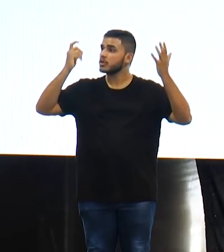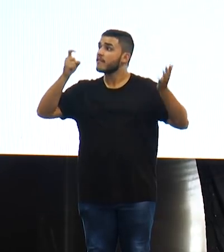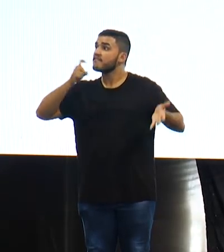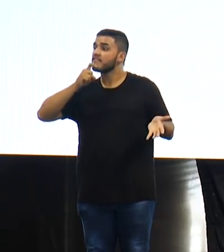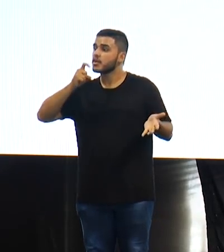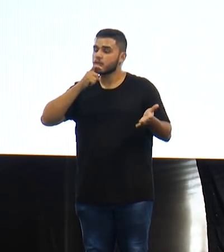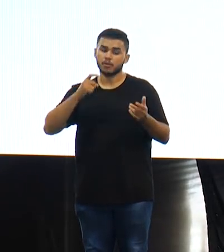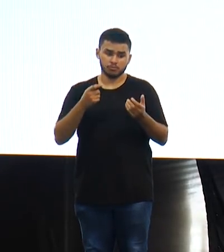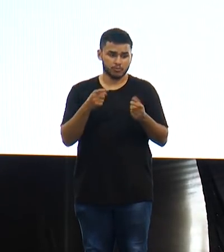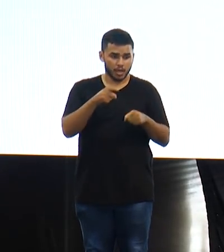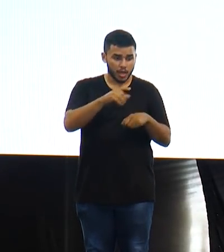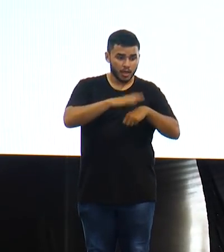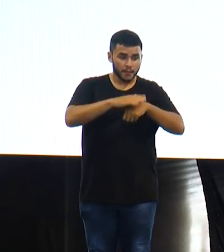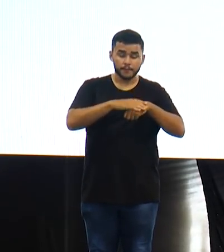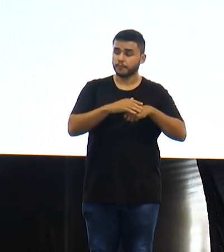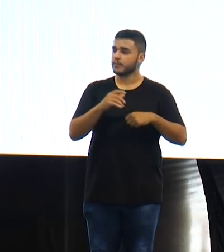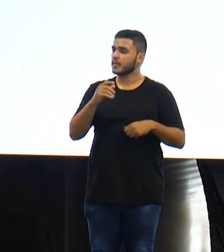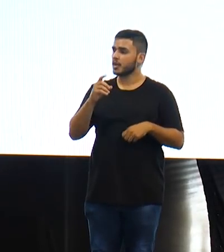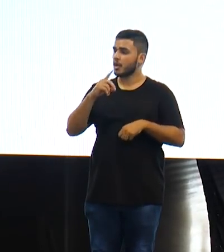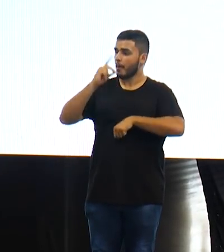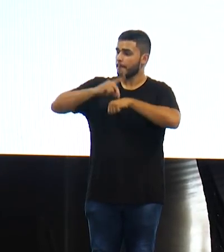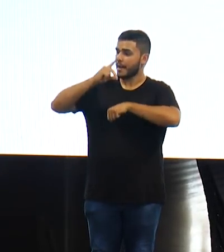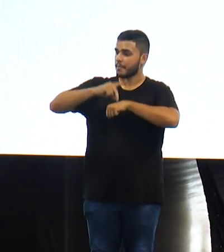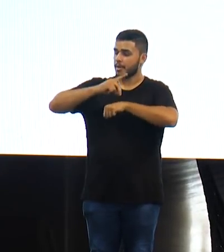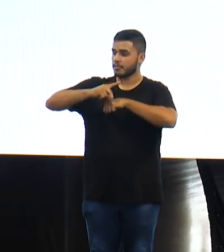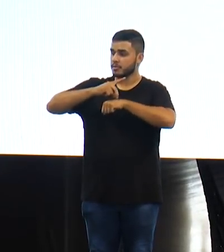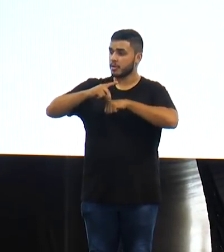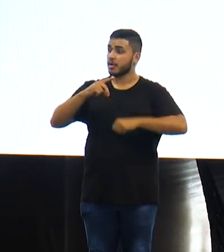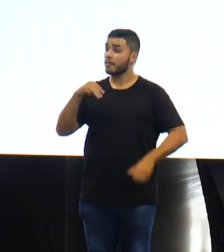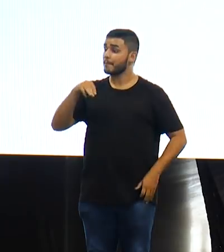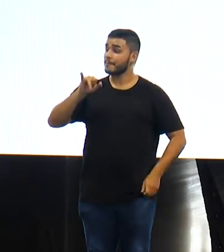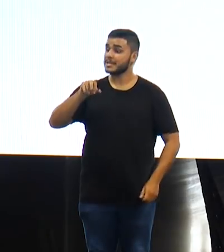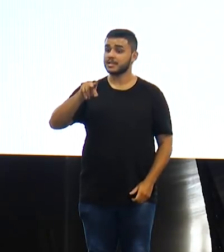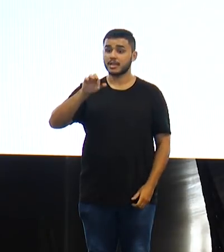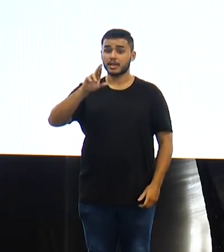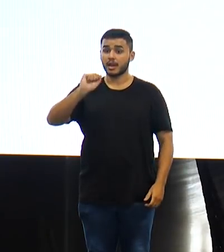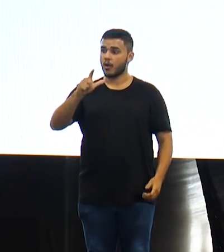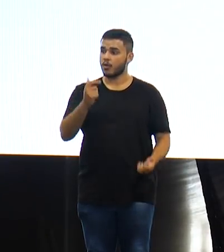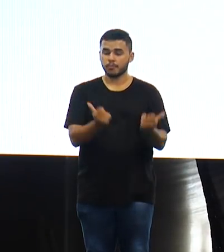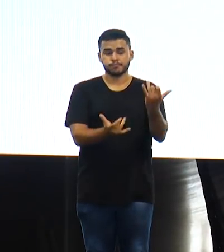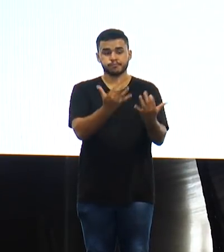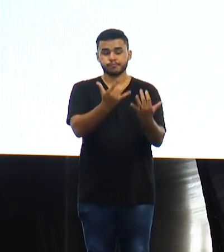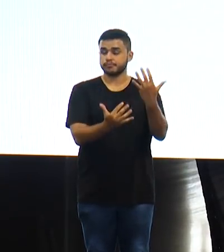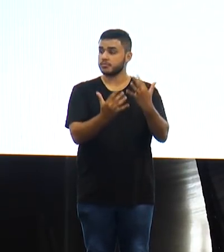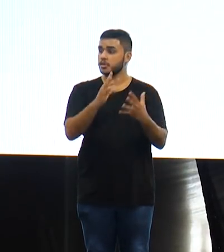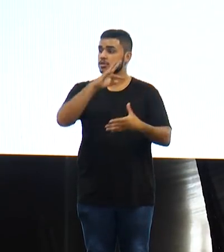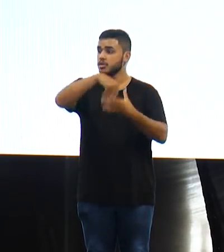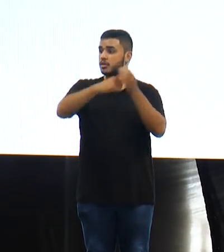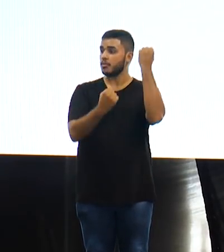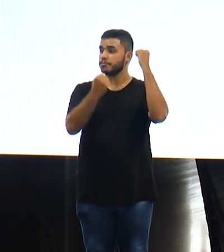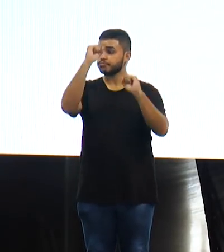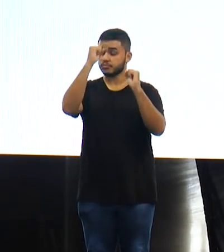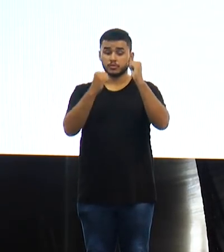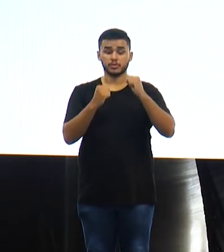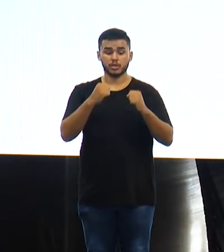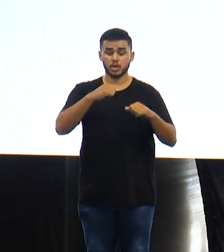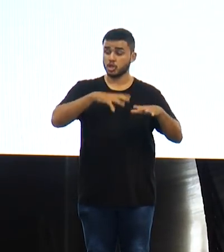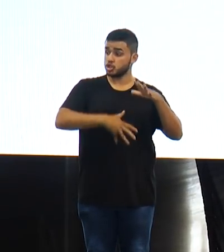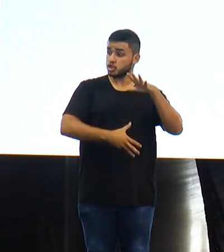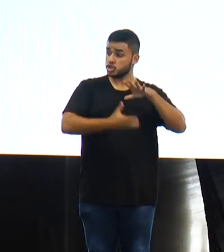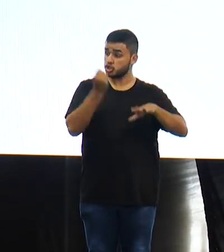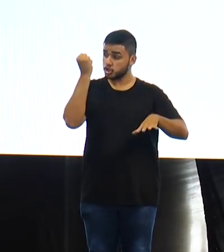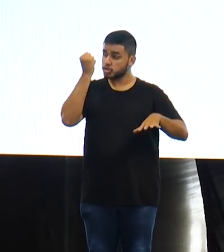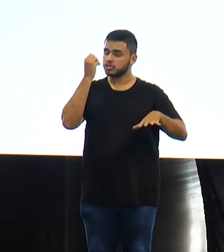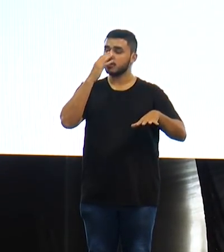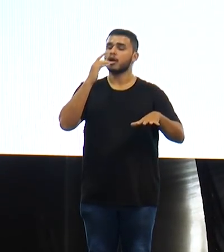é uma fonte primária de energia. Eu uso o carvão mineral no setor siderúrgico. Do jeito que eu extraio ele lá, eu